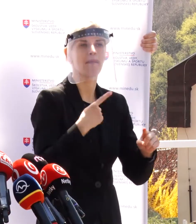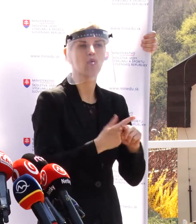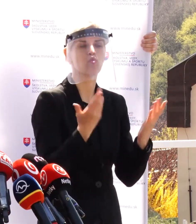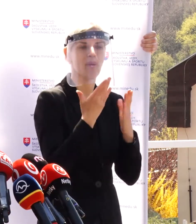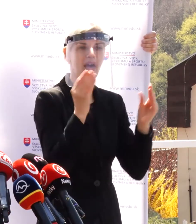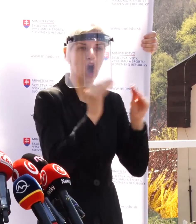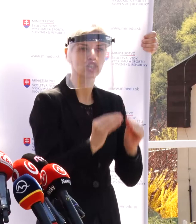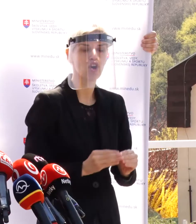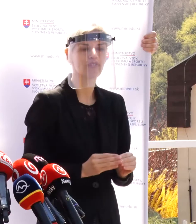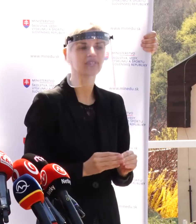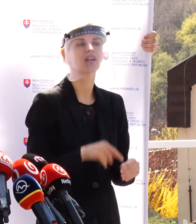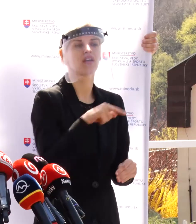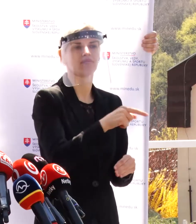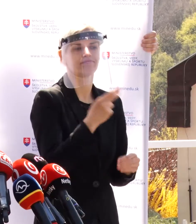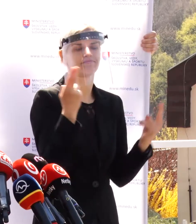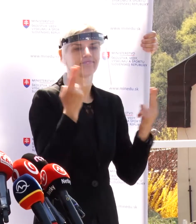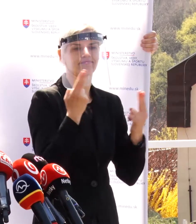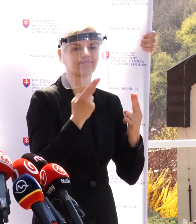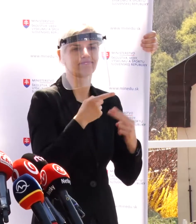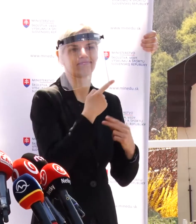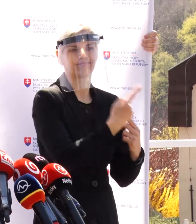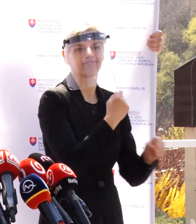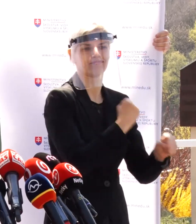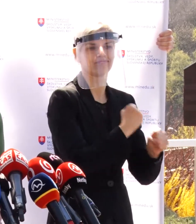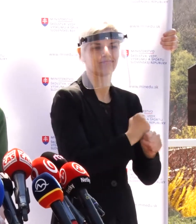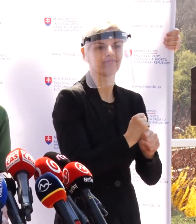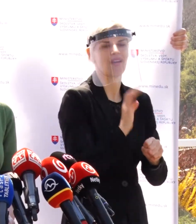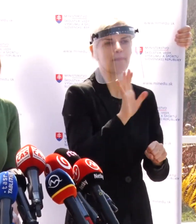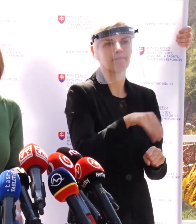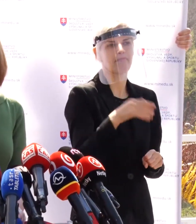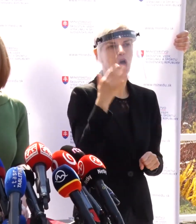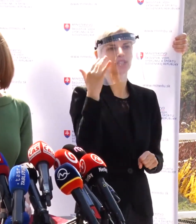čiže odsprevádzať ich týmto procesom tak, aby to bolo urobené zmysluplne.